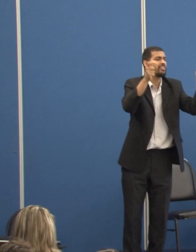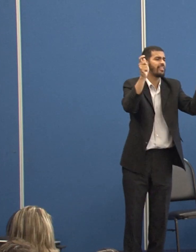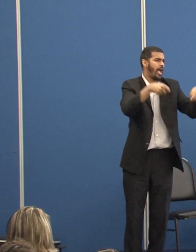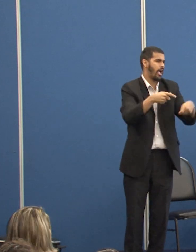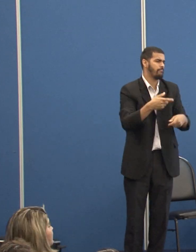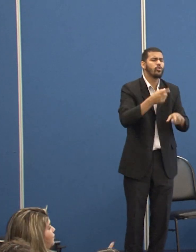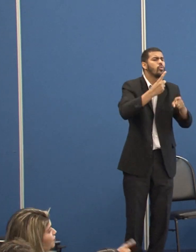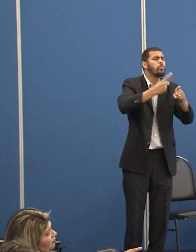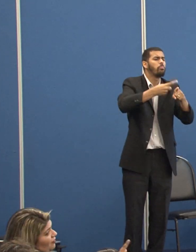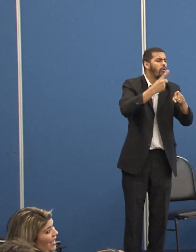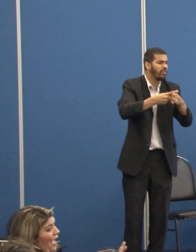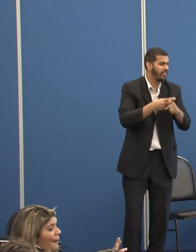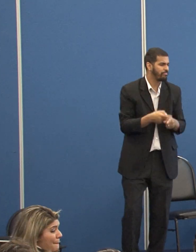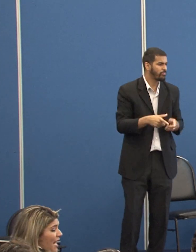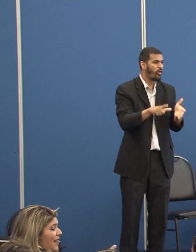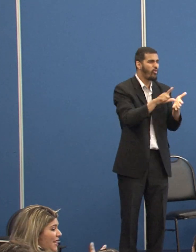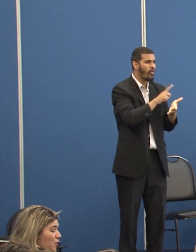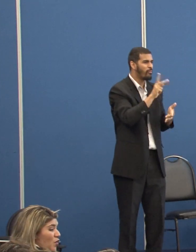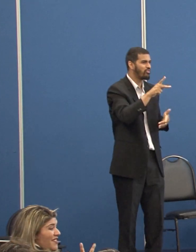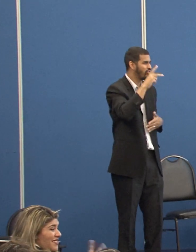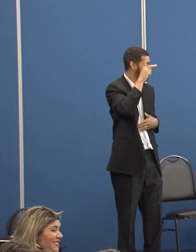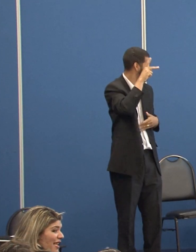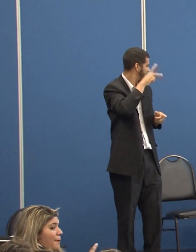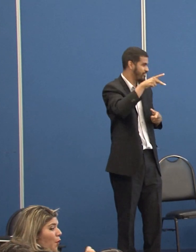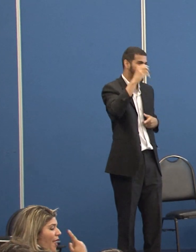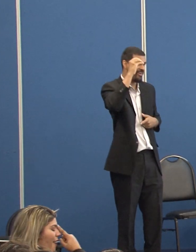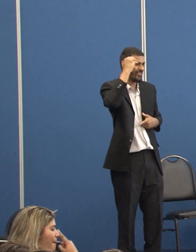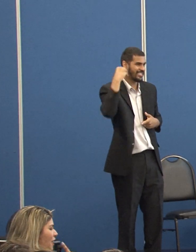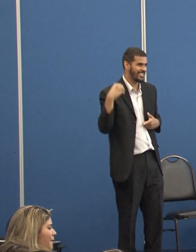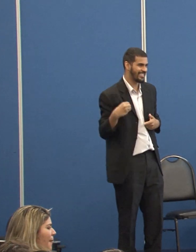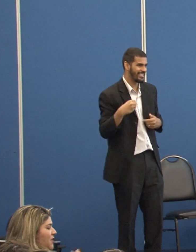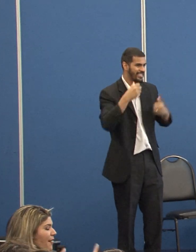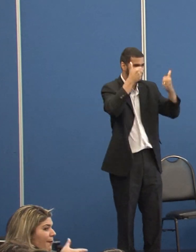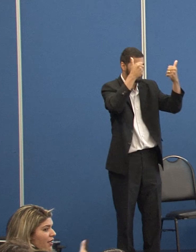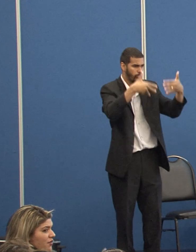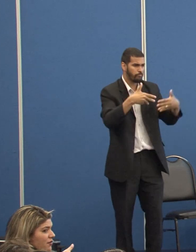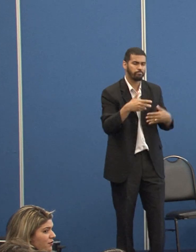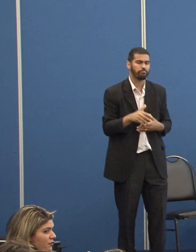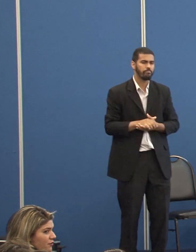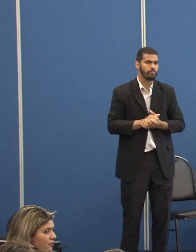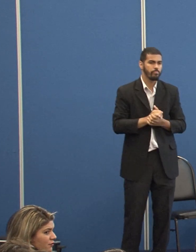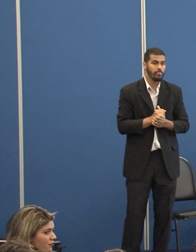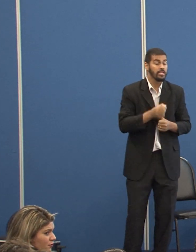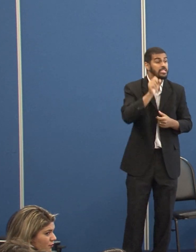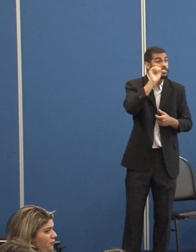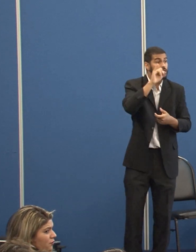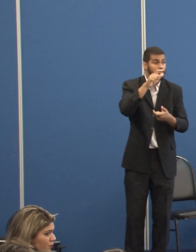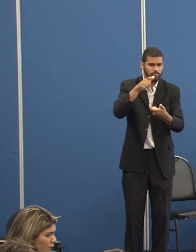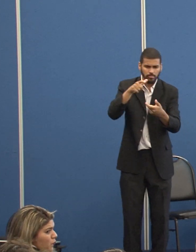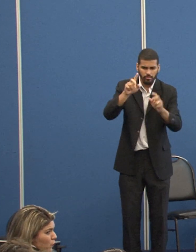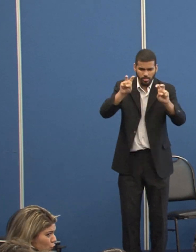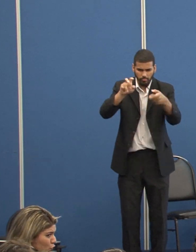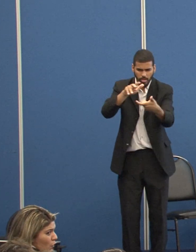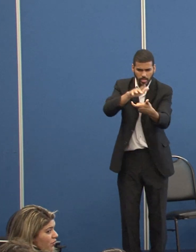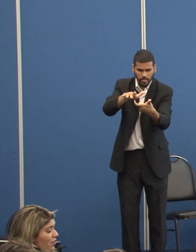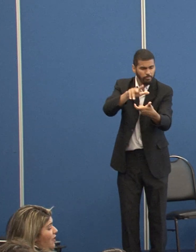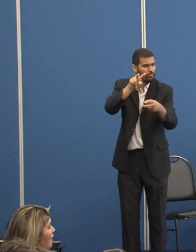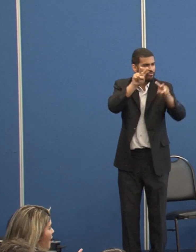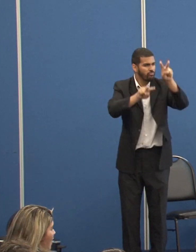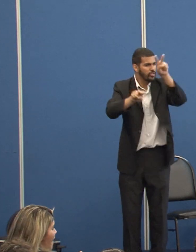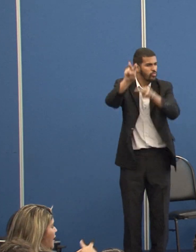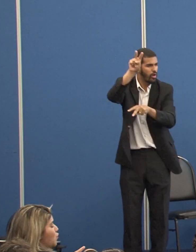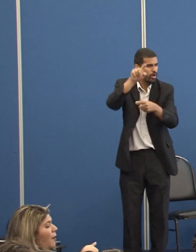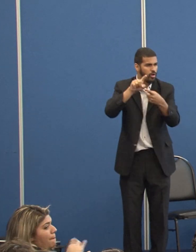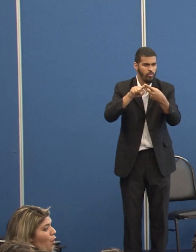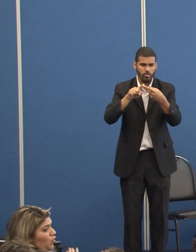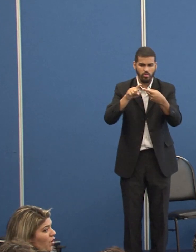como a professora Zilene colocou, quando nós começamos falando sobre o letramento visual, quando nós falamos